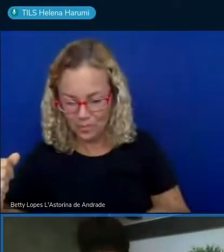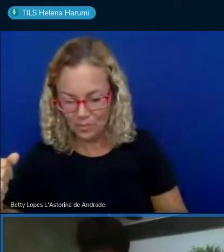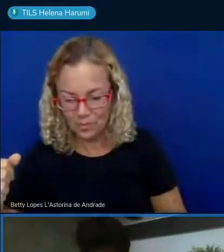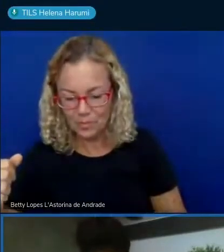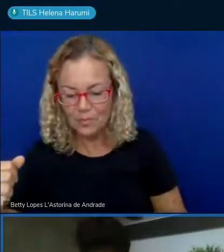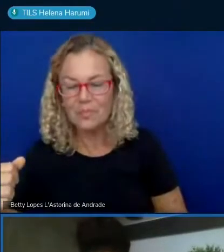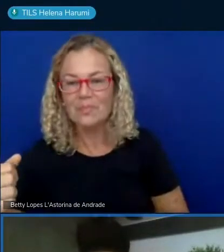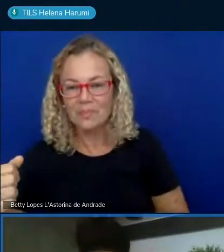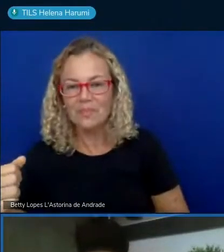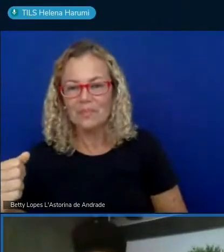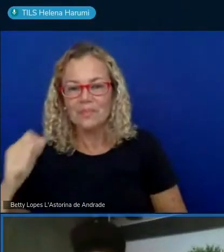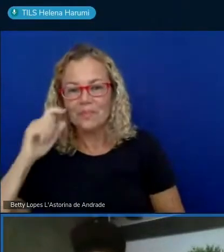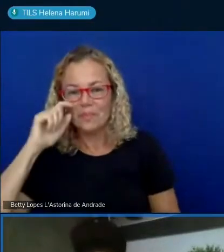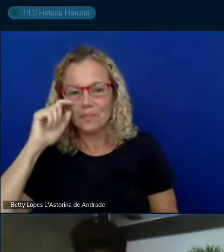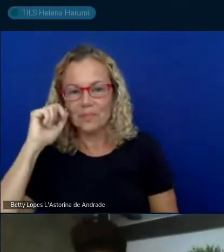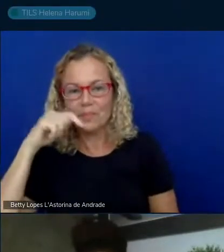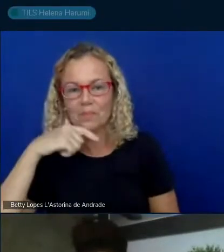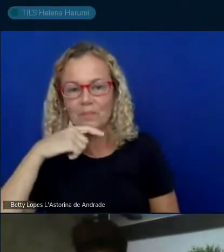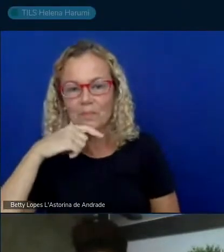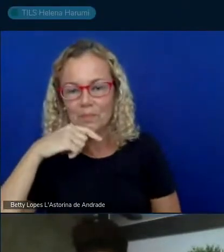Etapa 2.